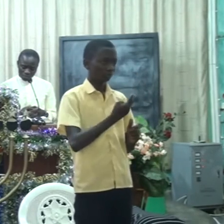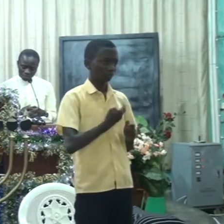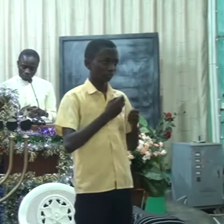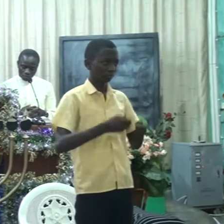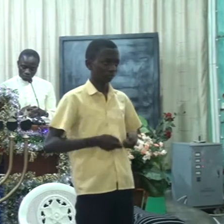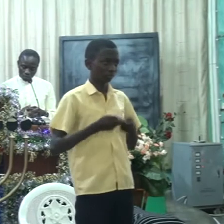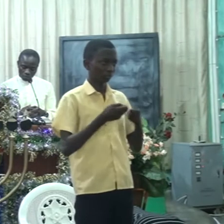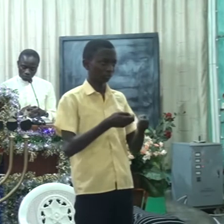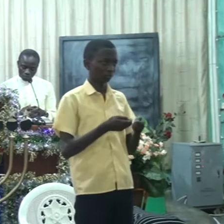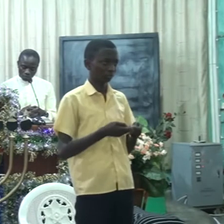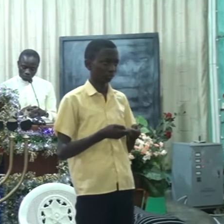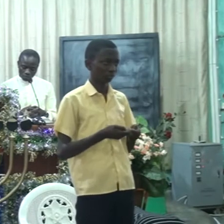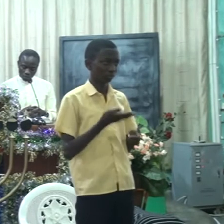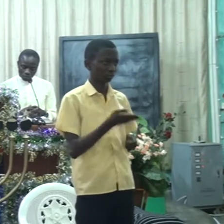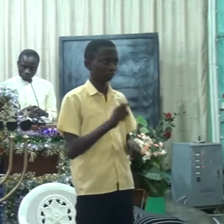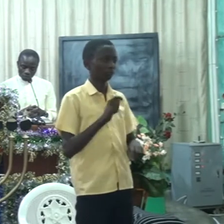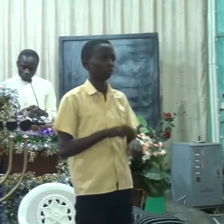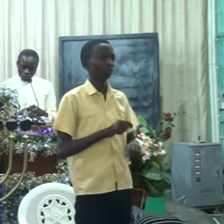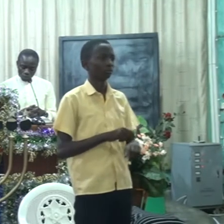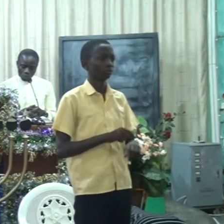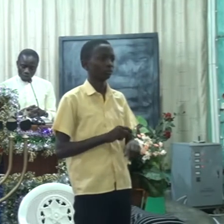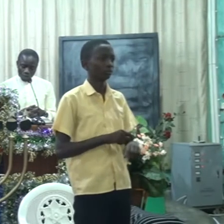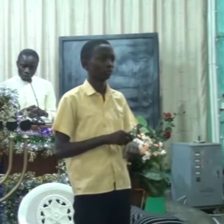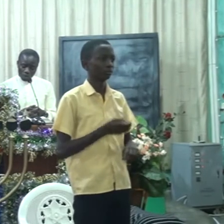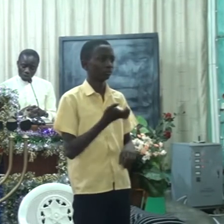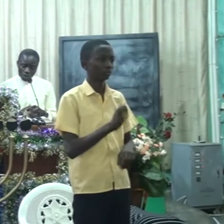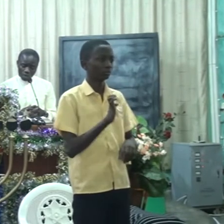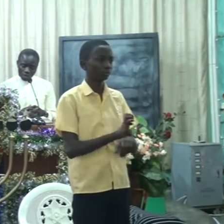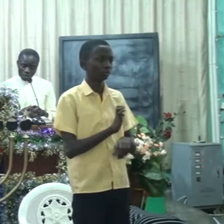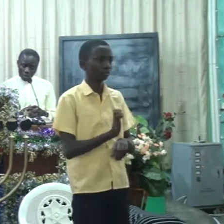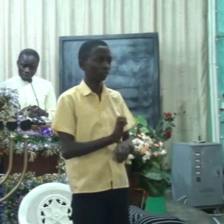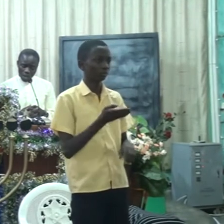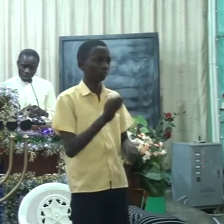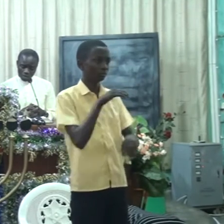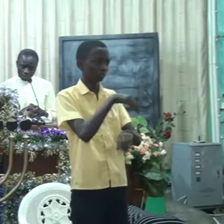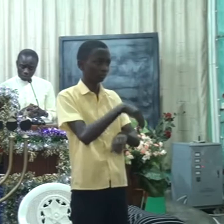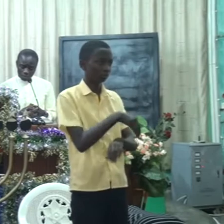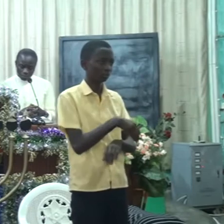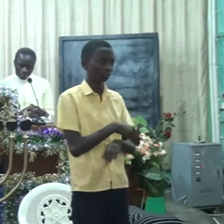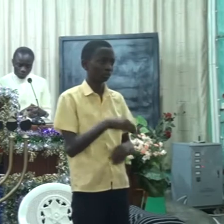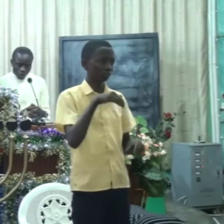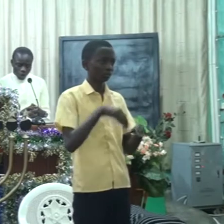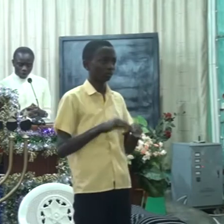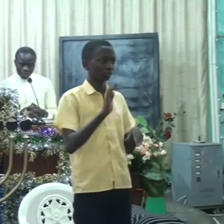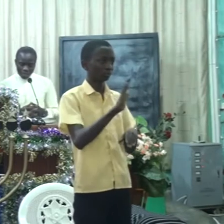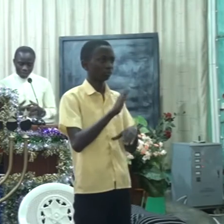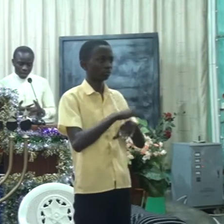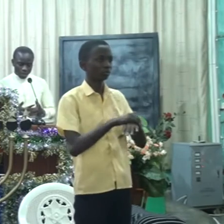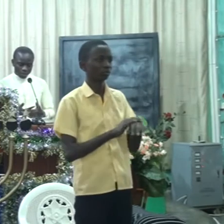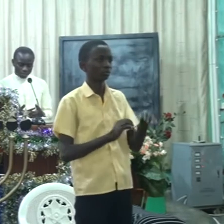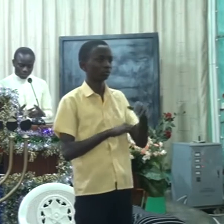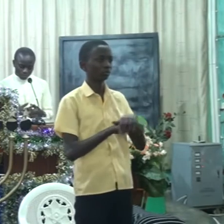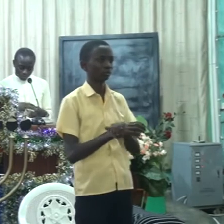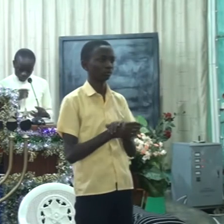tolea muda huu. Remettons ce temps, ces cultes des soirs entre tes